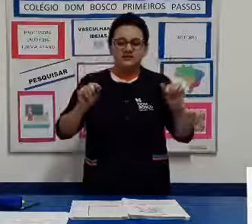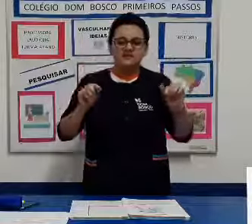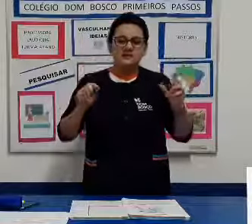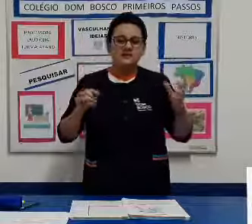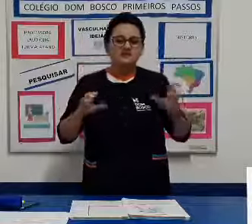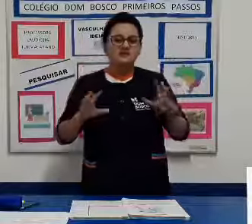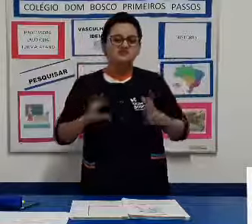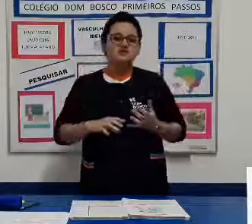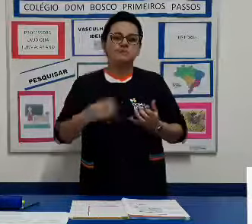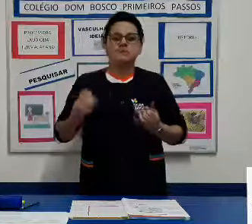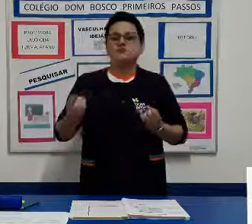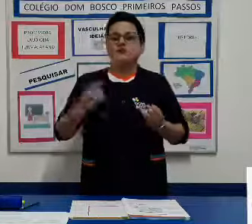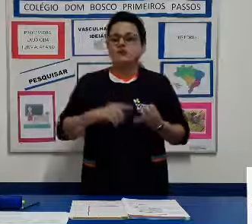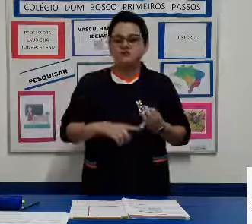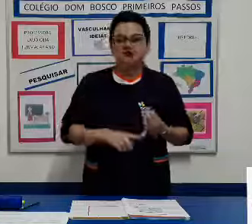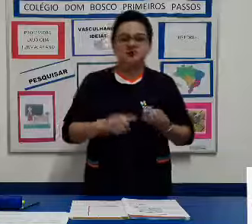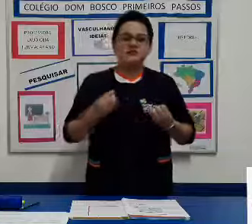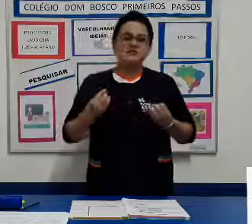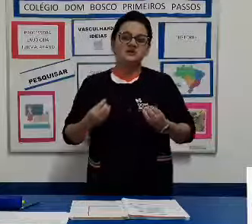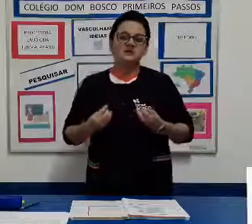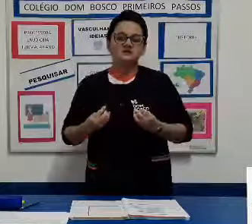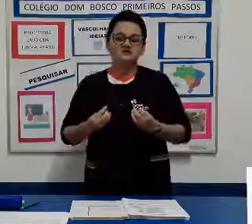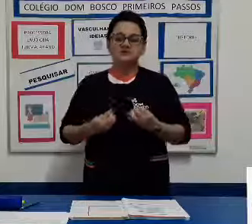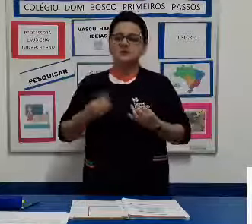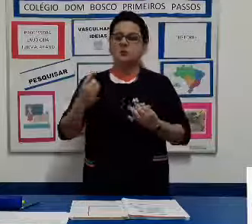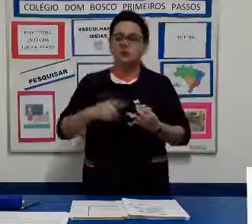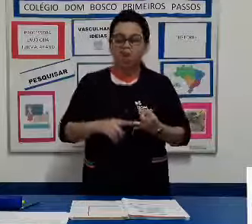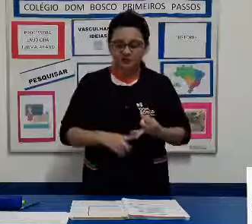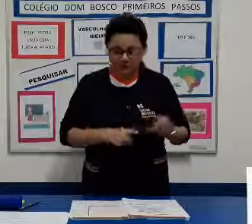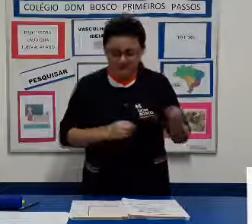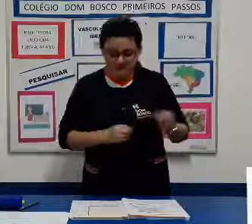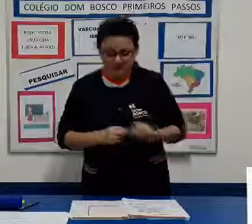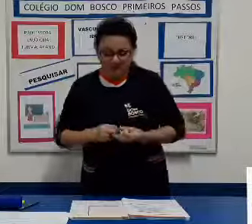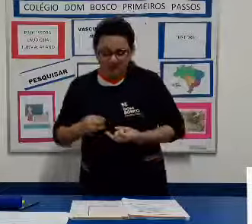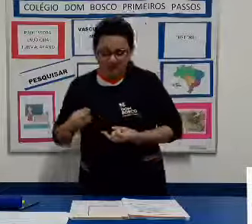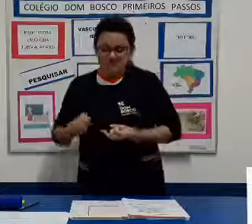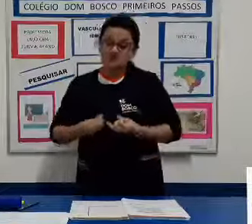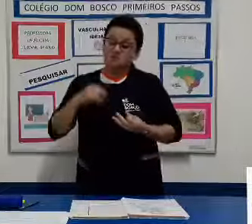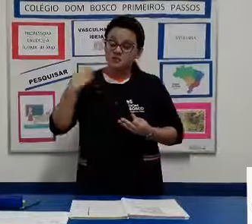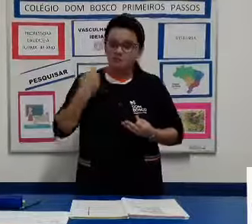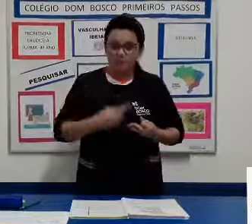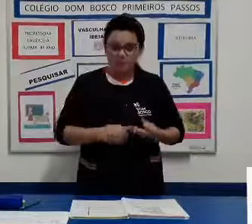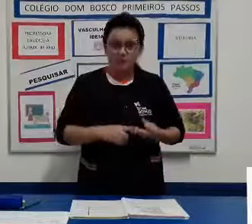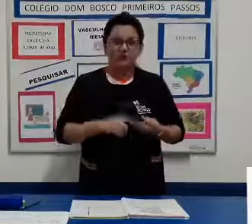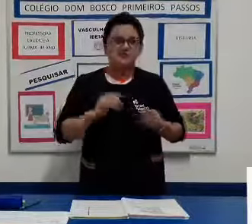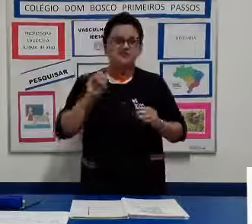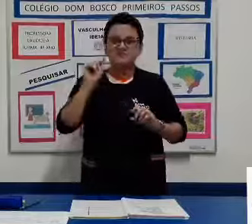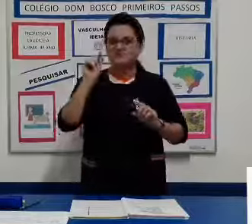quadrinhas. Então nós falamos sobre revolta, nós falamos sobre coroa portuguesa, nós falamos sobre imposto. Então vocês só